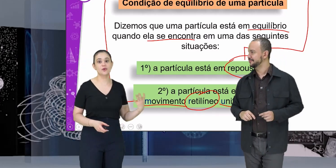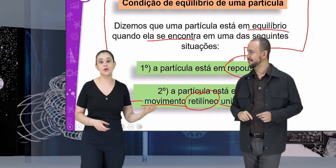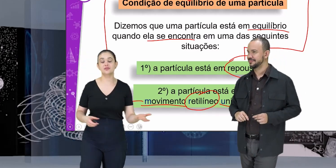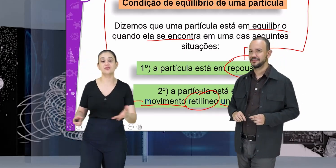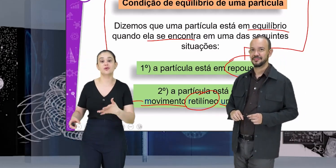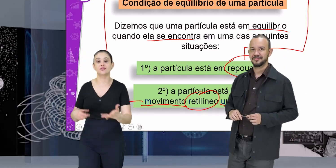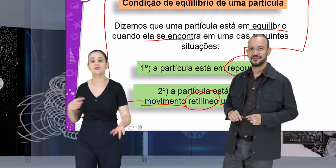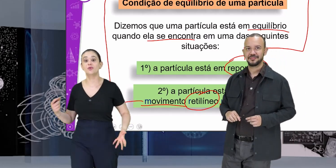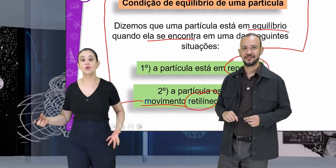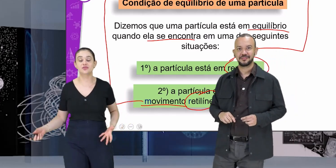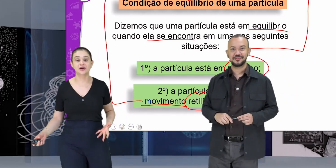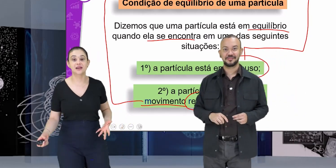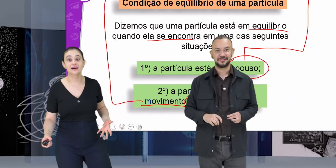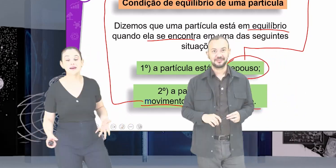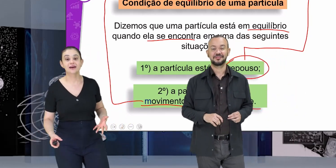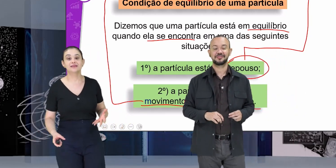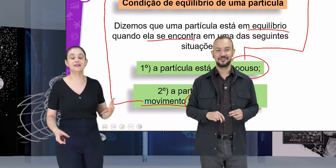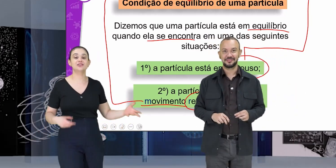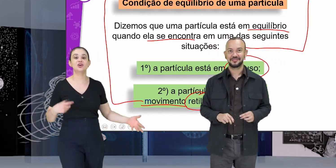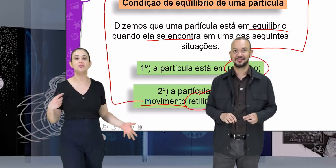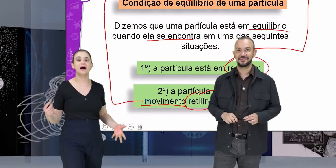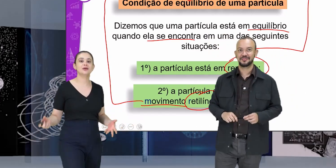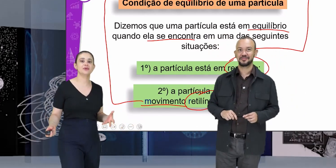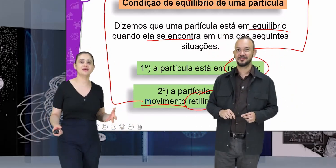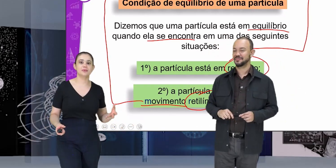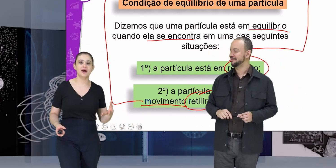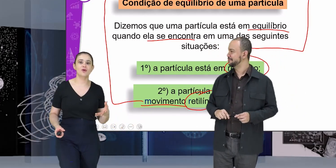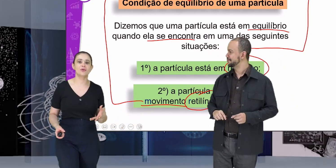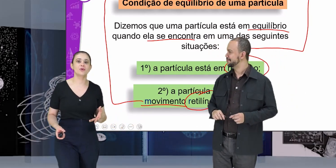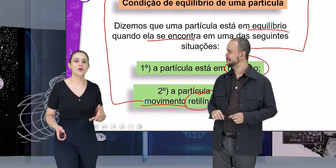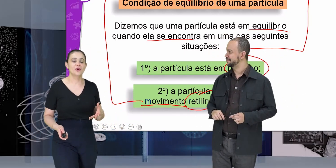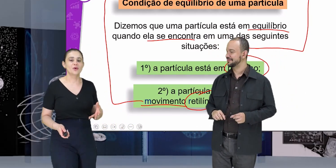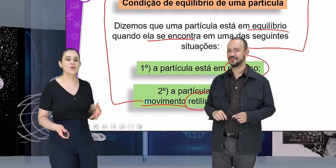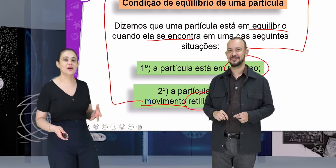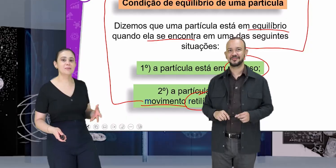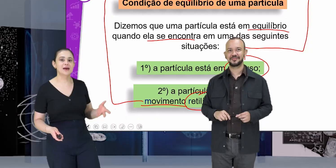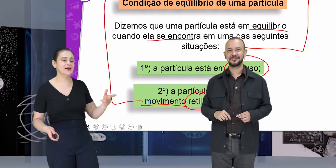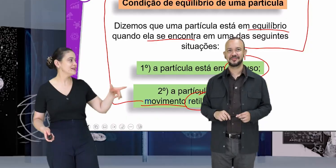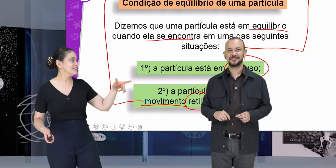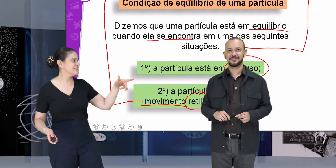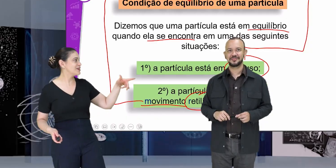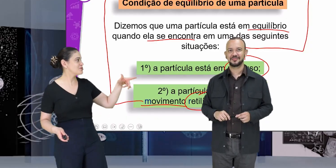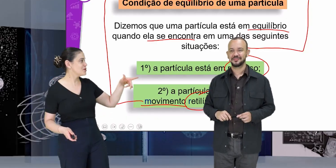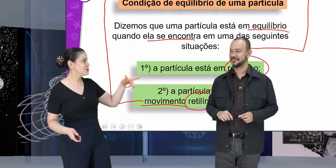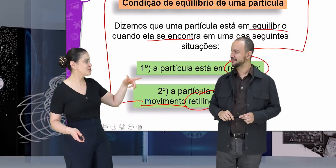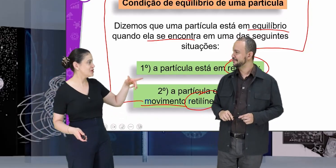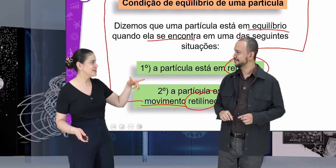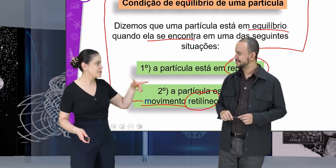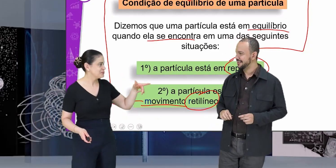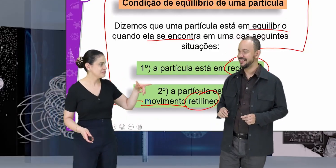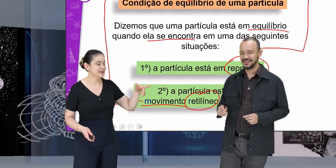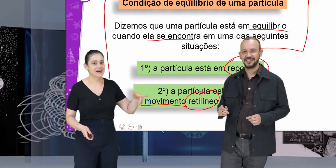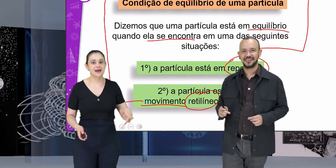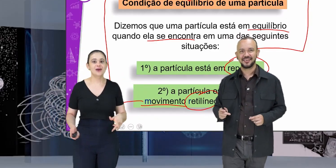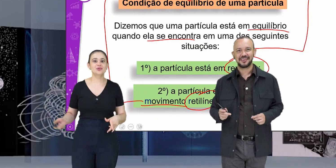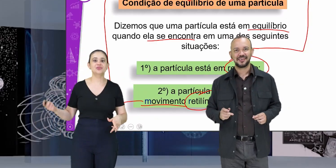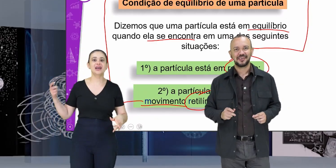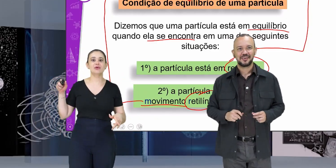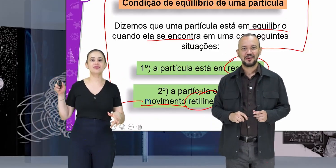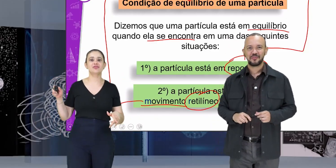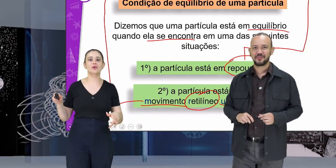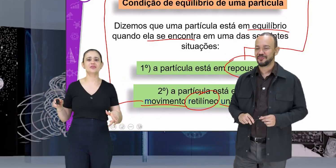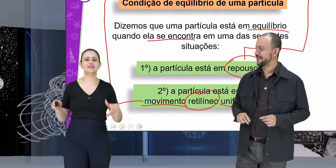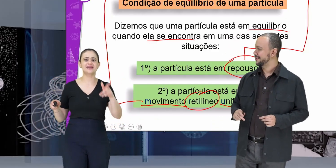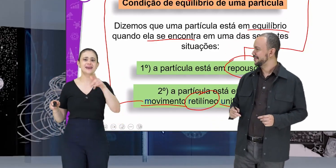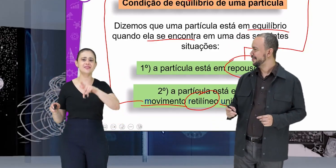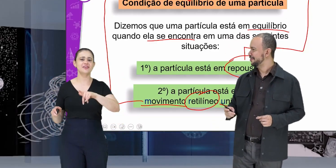força, né? Tem desenho animado, por exemplo, lá como o He-Man, que até lançaram o filme, não foi? Sim. Eu tenho